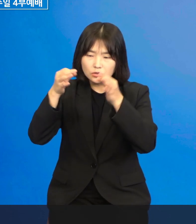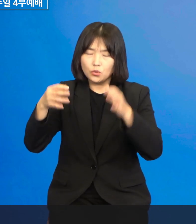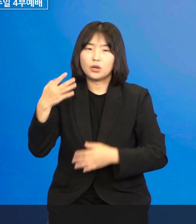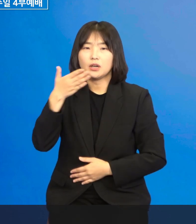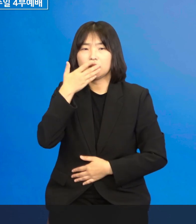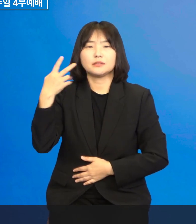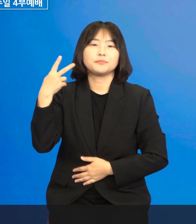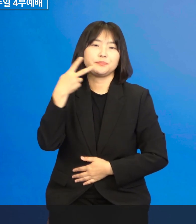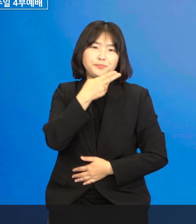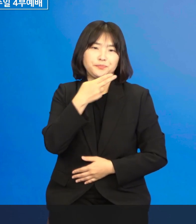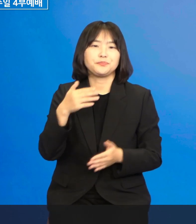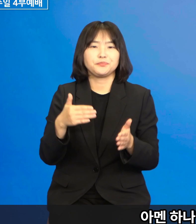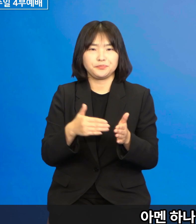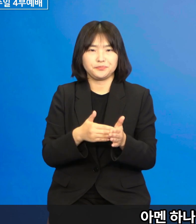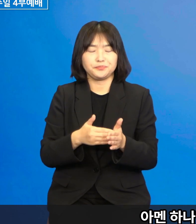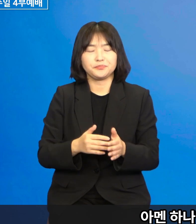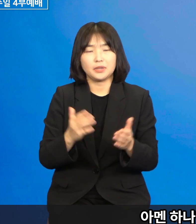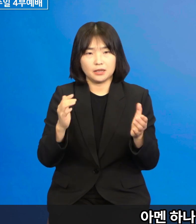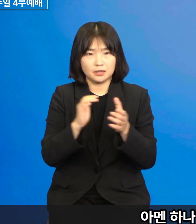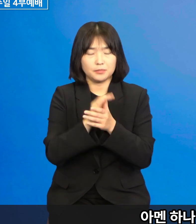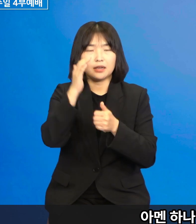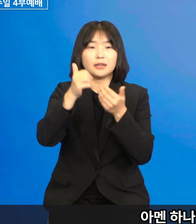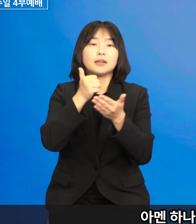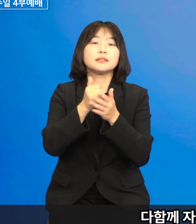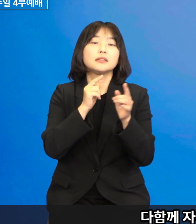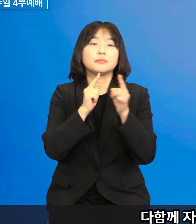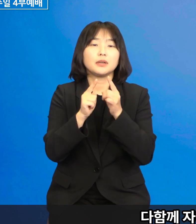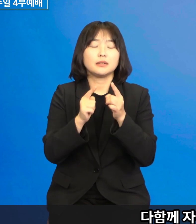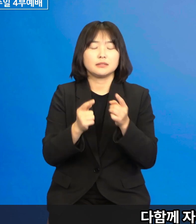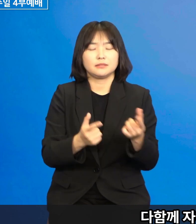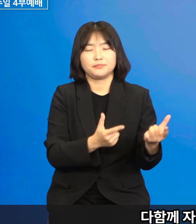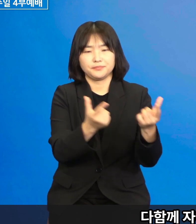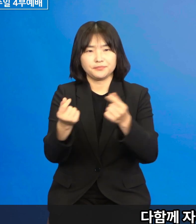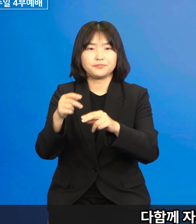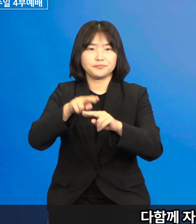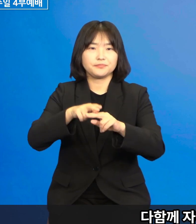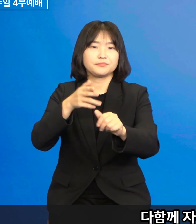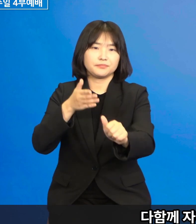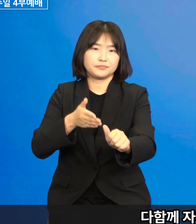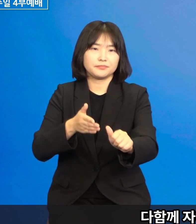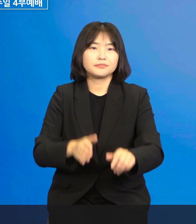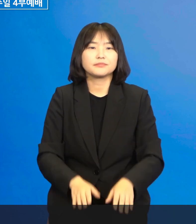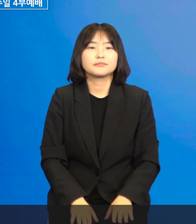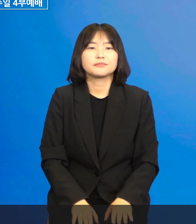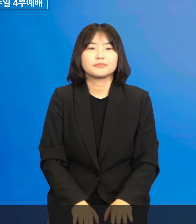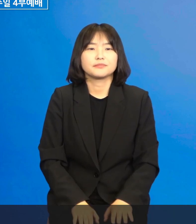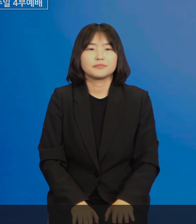동안 금식하였다. 아멘. 하나님의 말씀입니다. 다 함께 자리에 앉겠습니다.